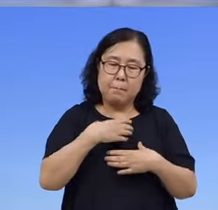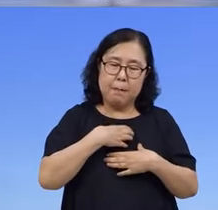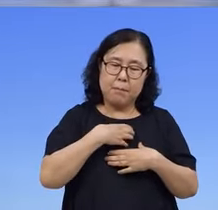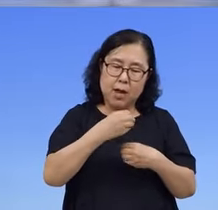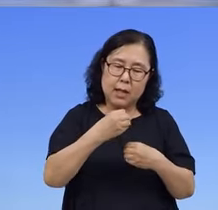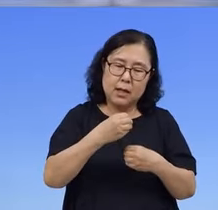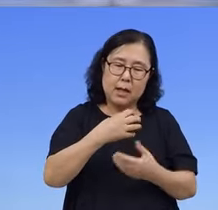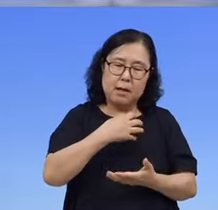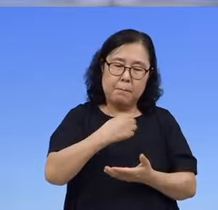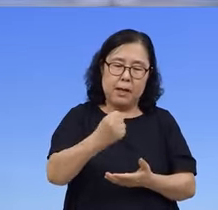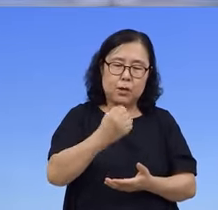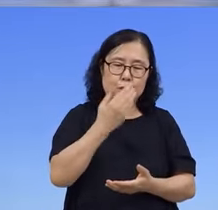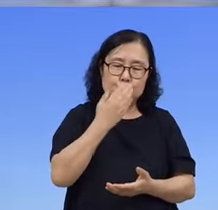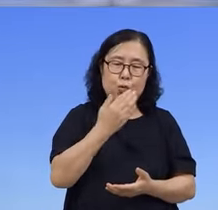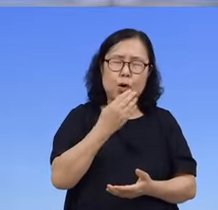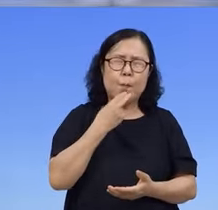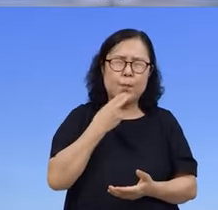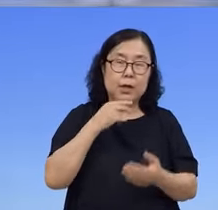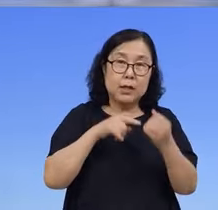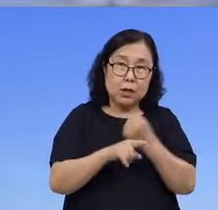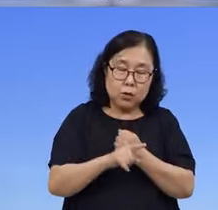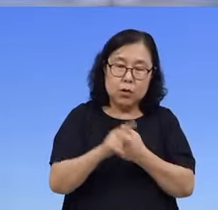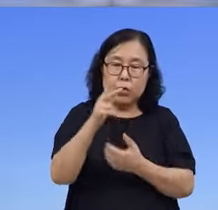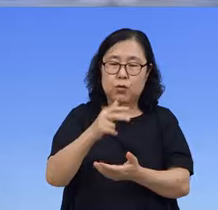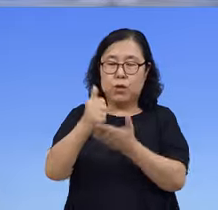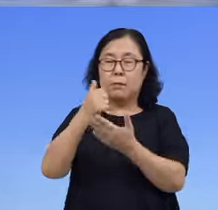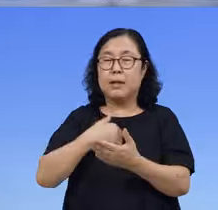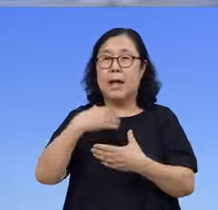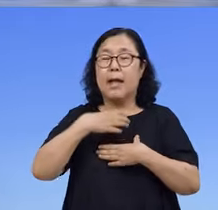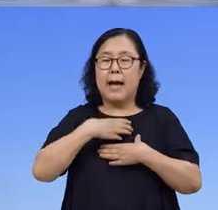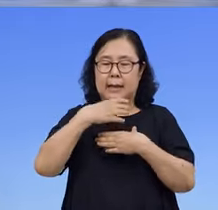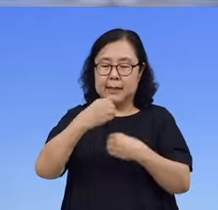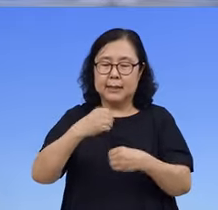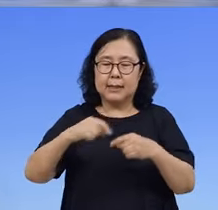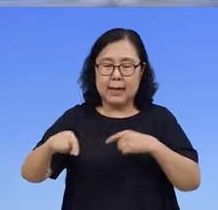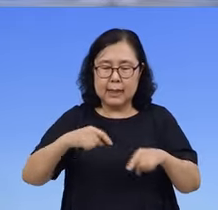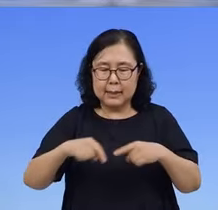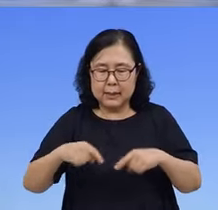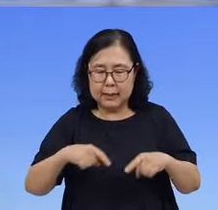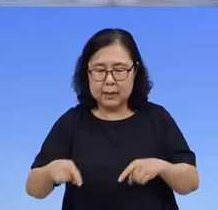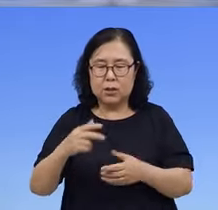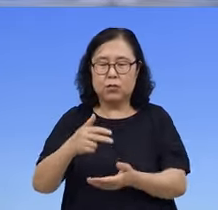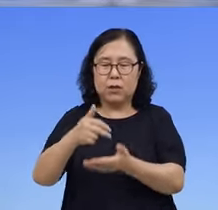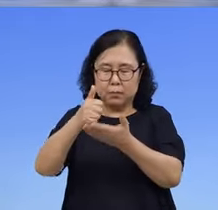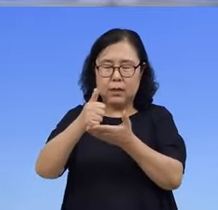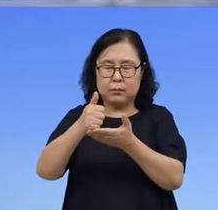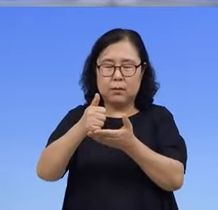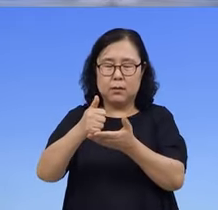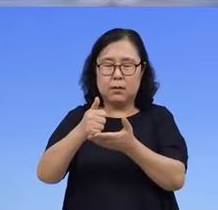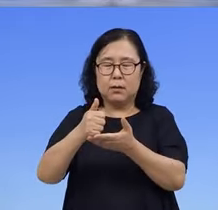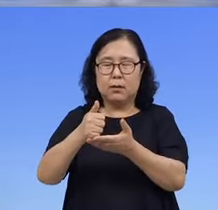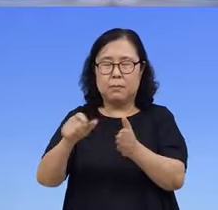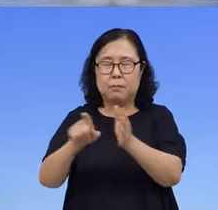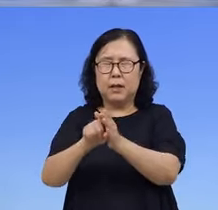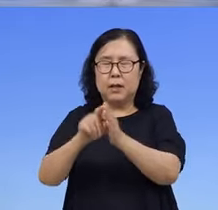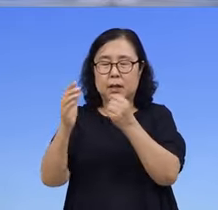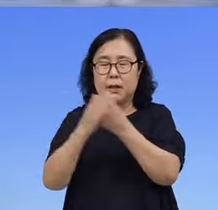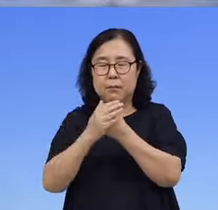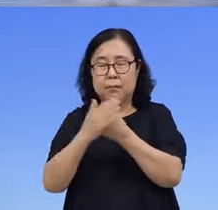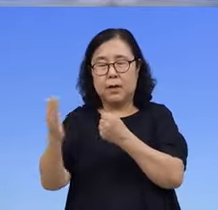안식을 빼앗을 수 없는 것은 주님이 내 안식을 다스리시는 주님이시기